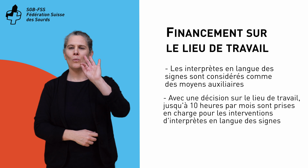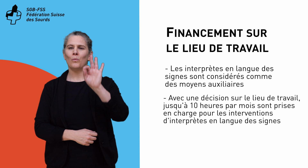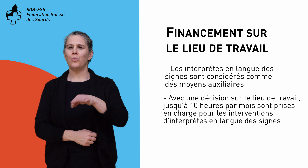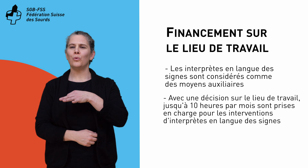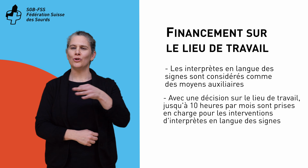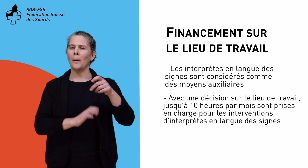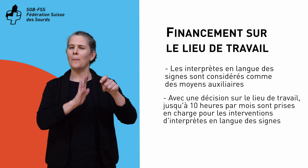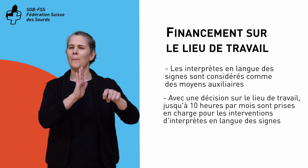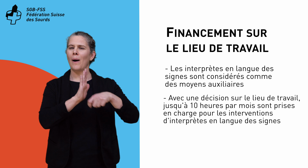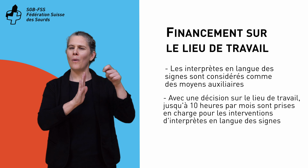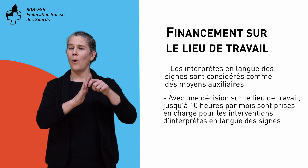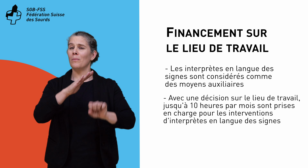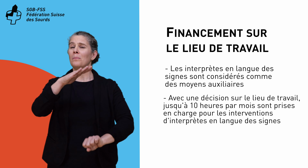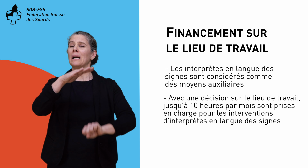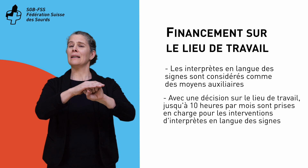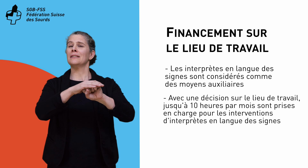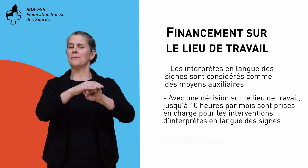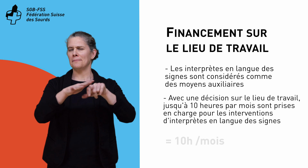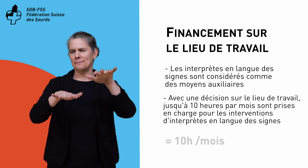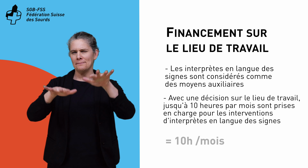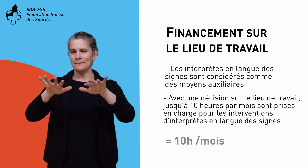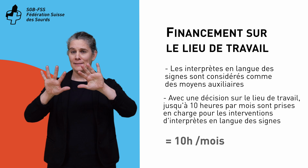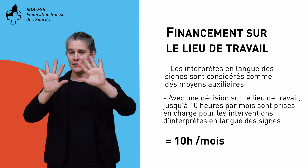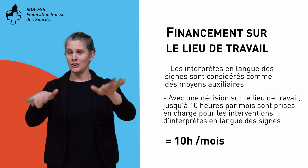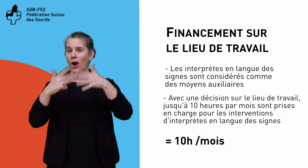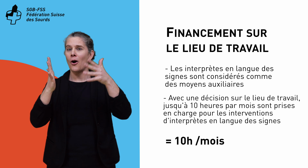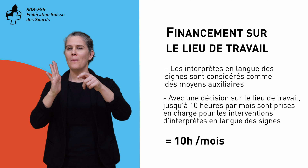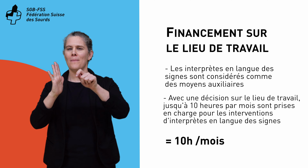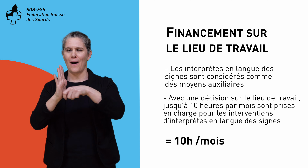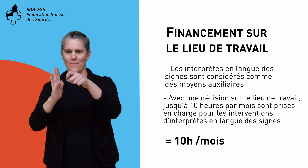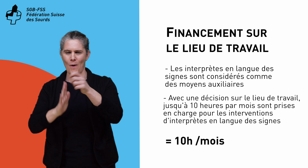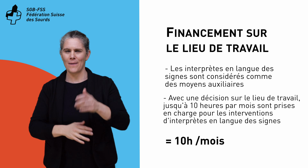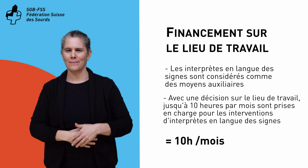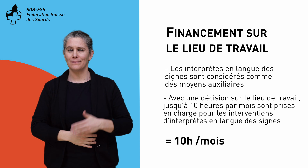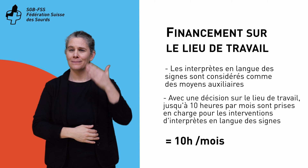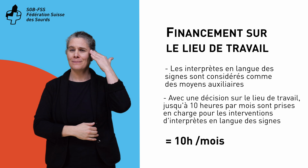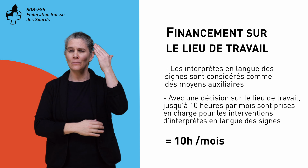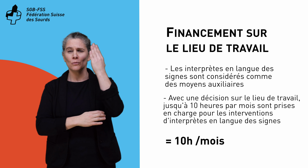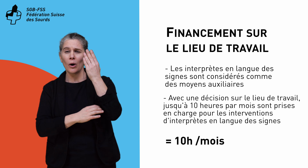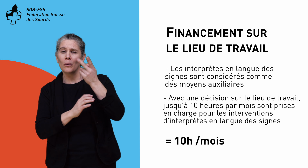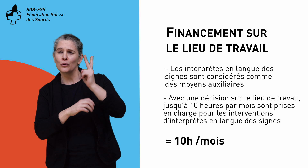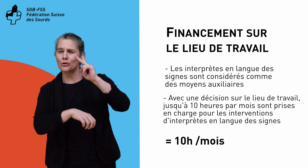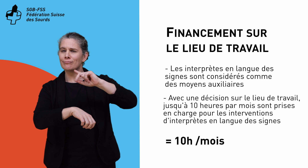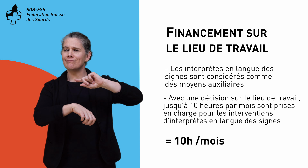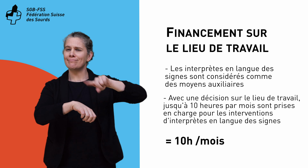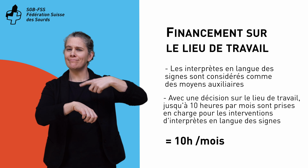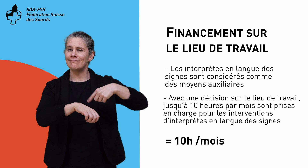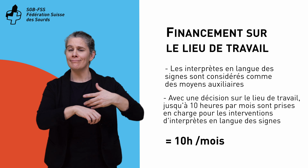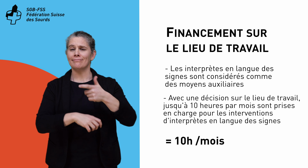Le montant maximum par mois correspond à environ 10 heures par mois. Si davantage d'heures